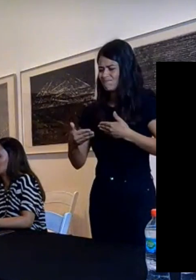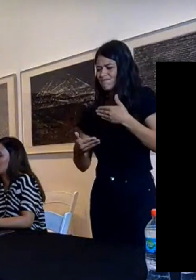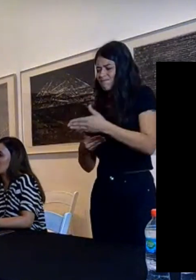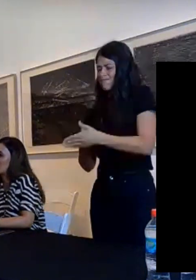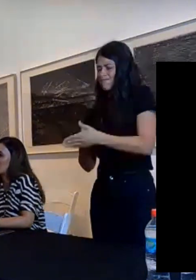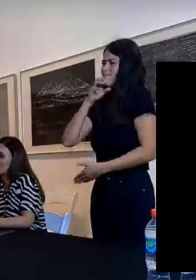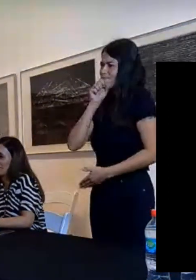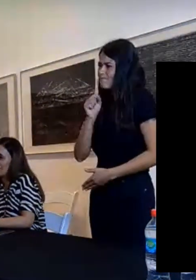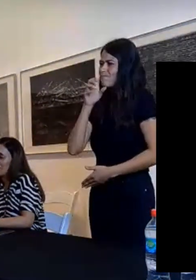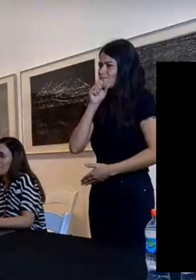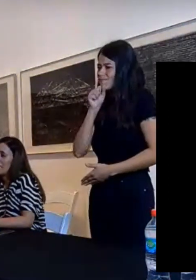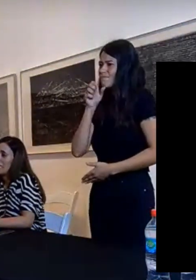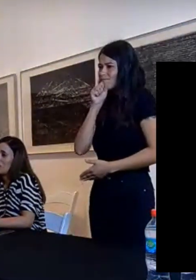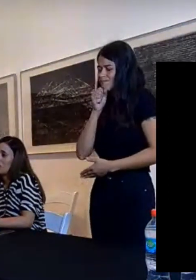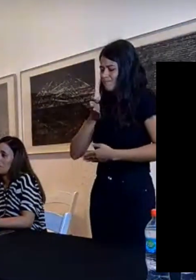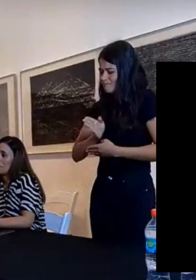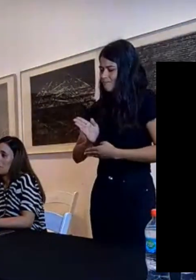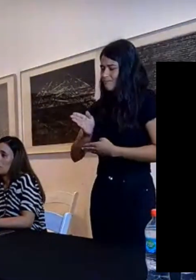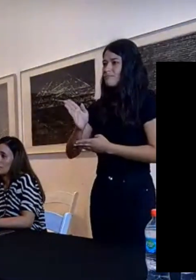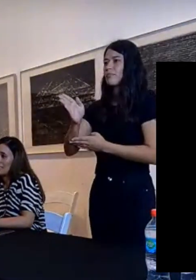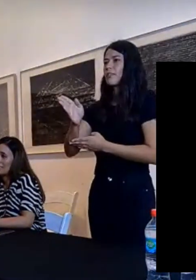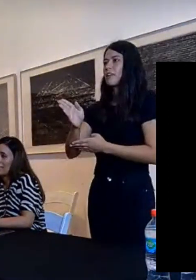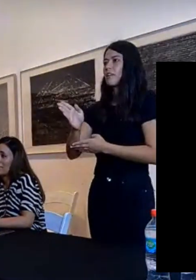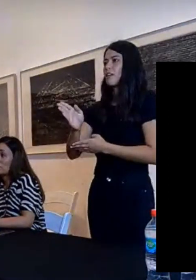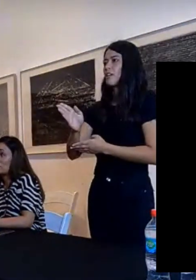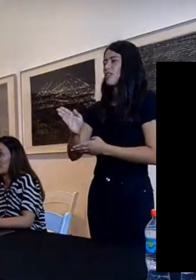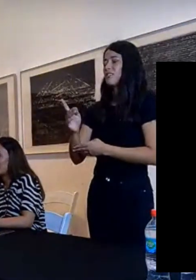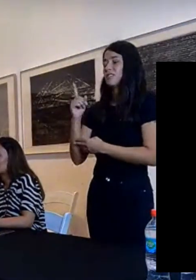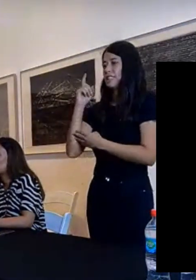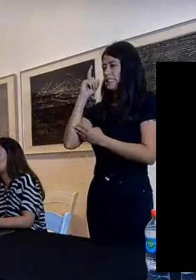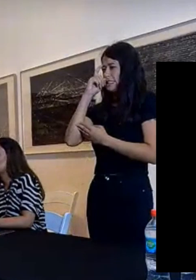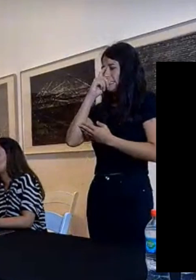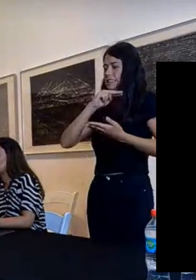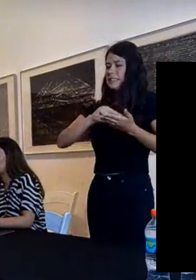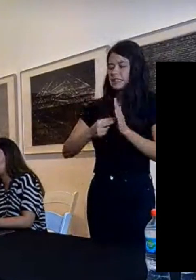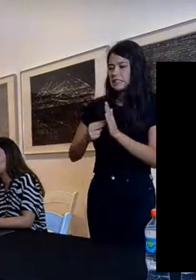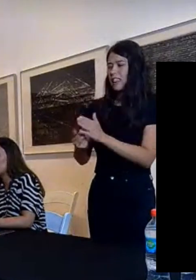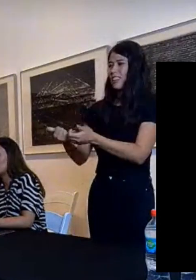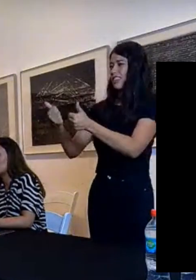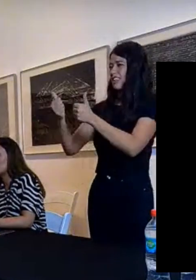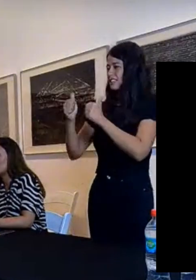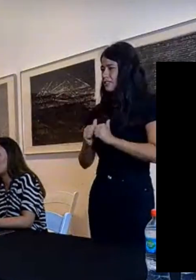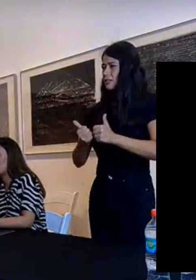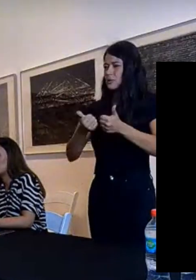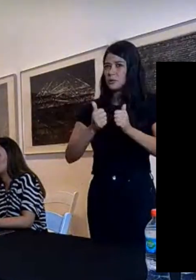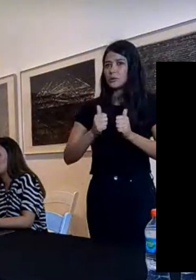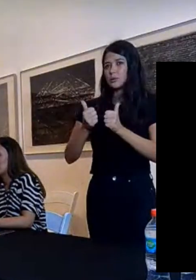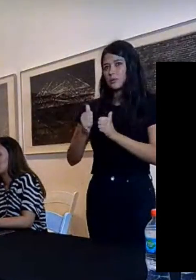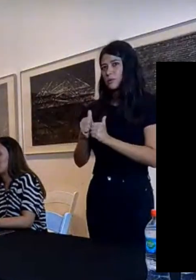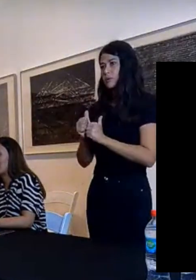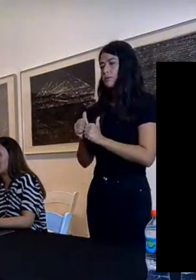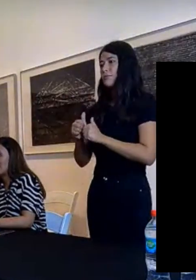todo lo que hemos tenido que sostener, con muchas dificultades, con muchos desafíos, pero que hoy día